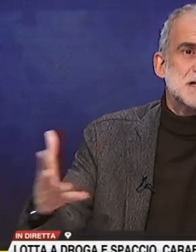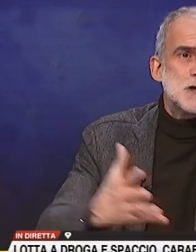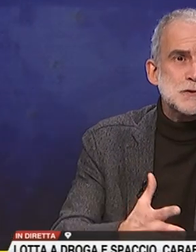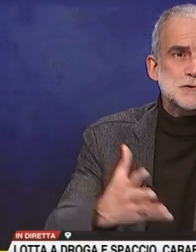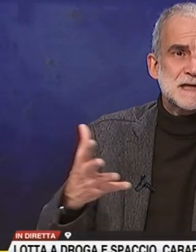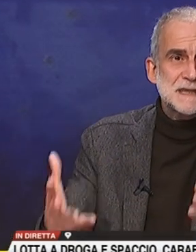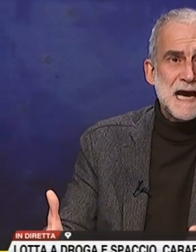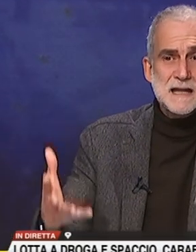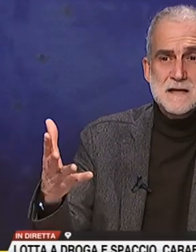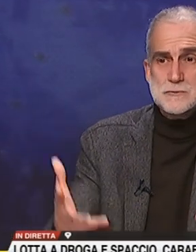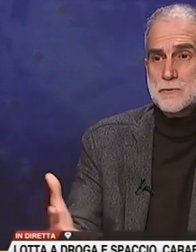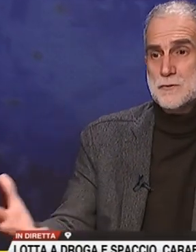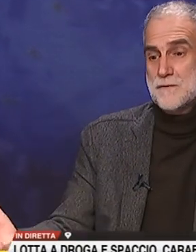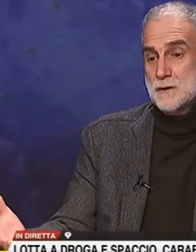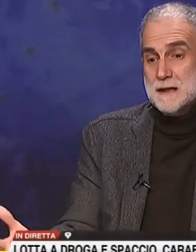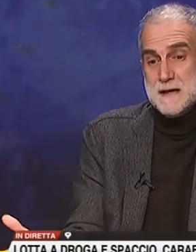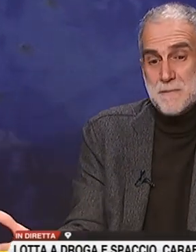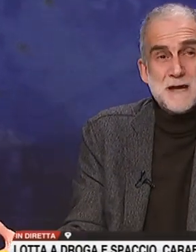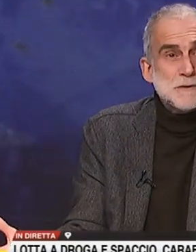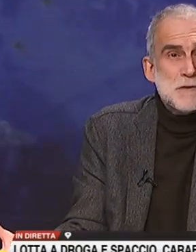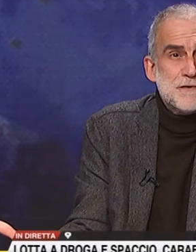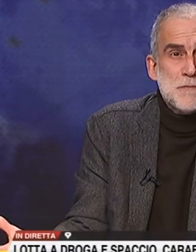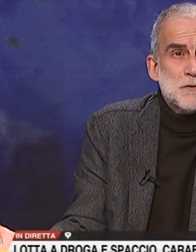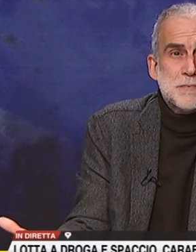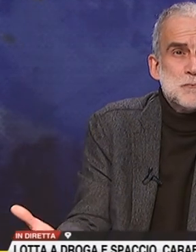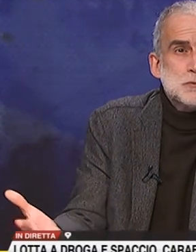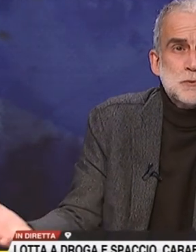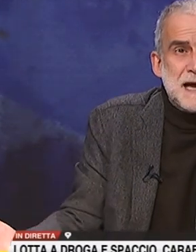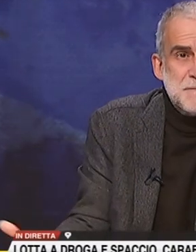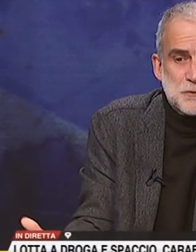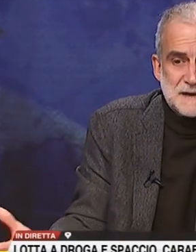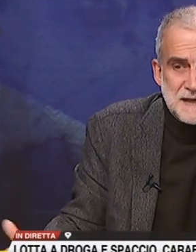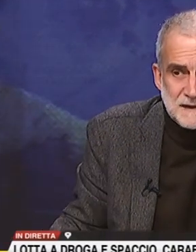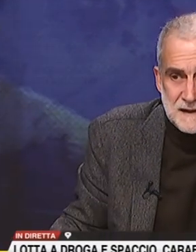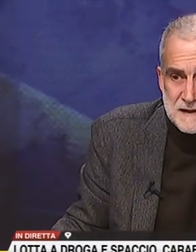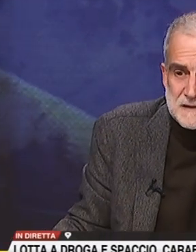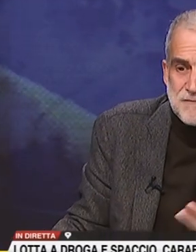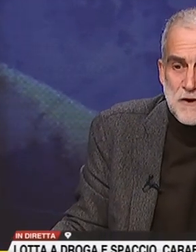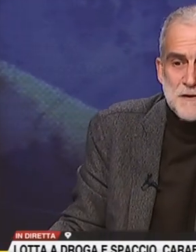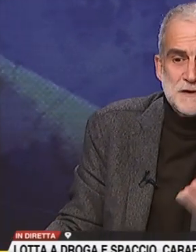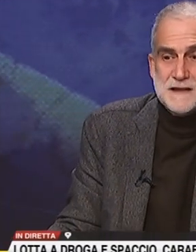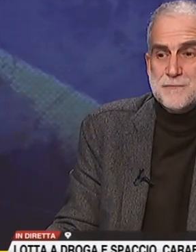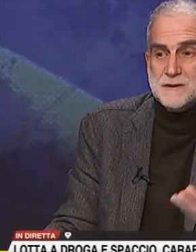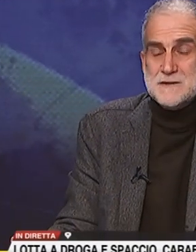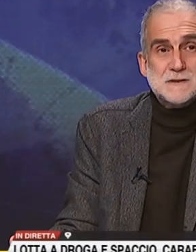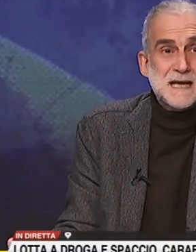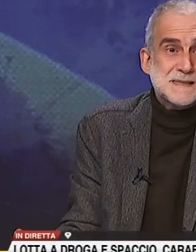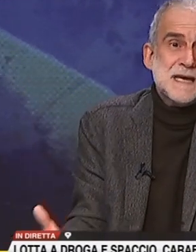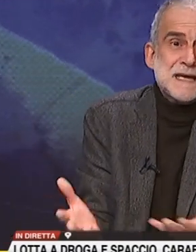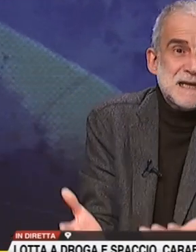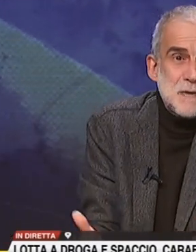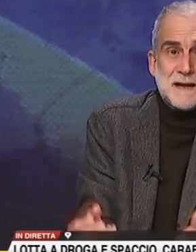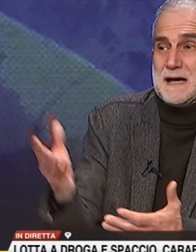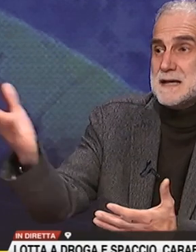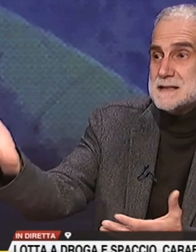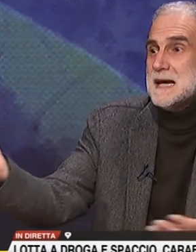sistemi sociosanitari sono coinvolti, perché questo è un fenomeno culturale importante. C'è il fenomeno della diffusione delle sostanze,